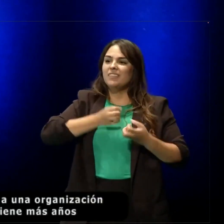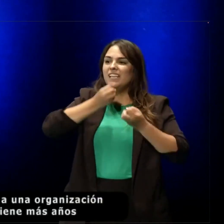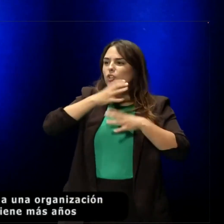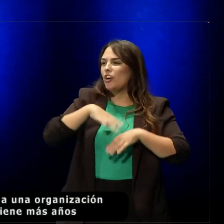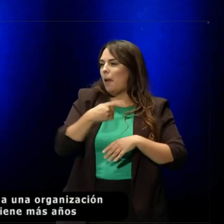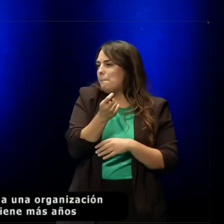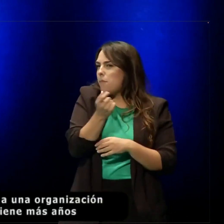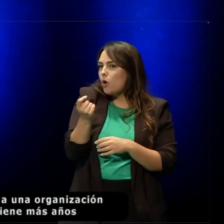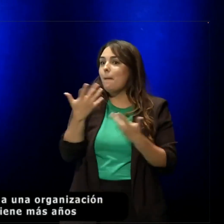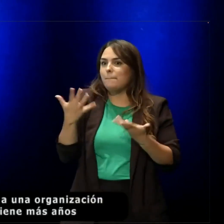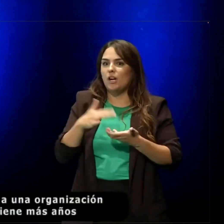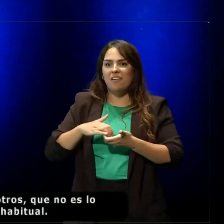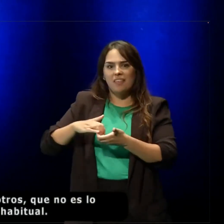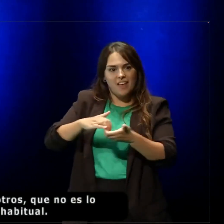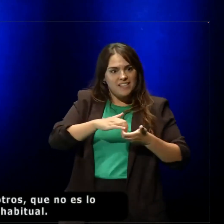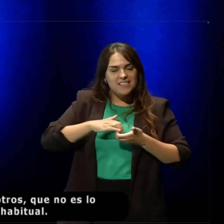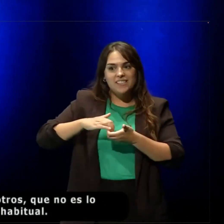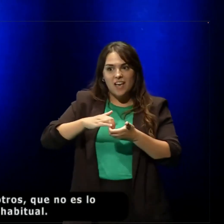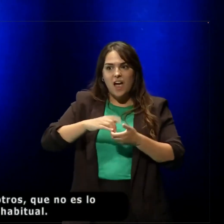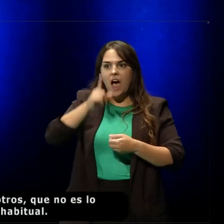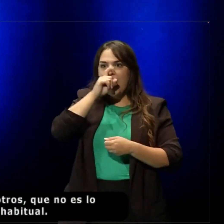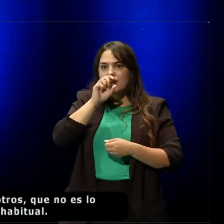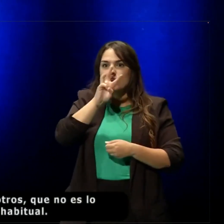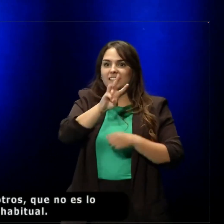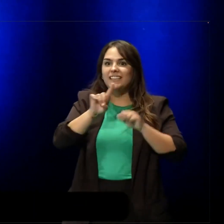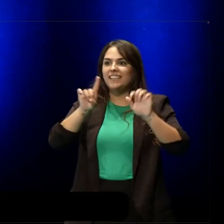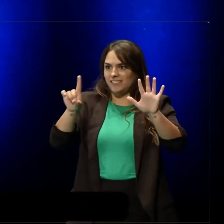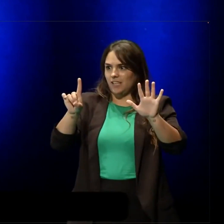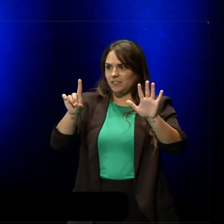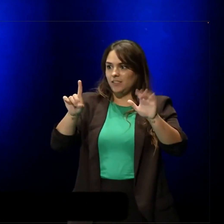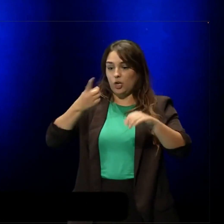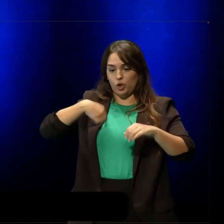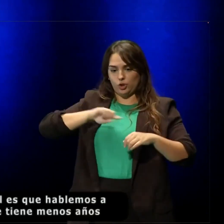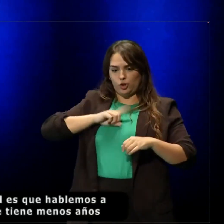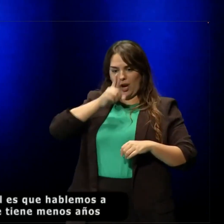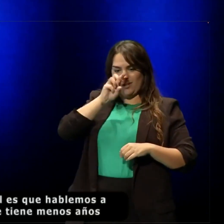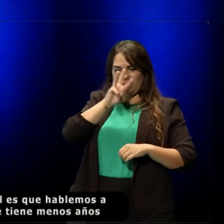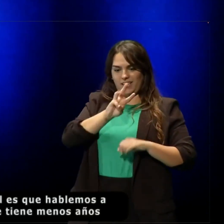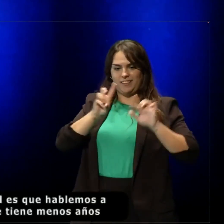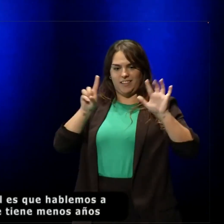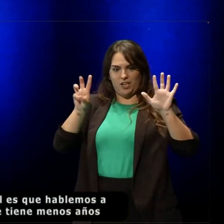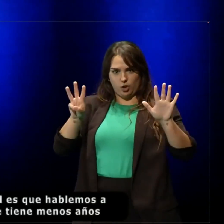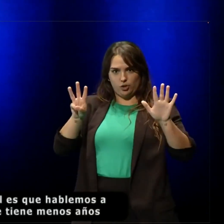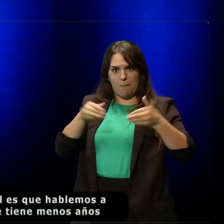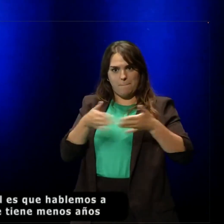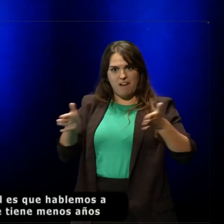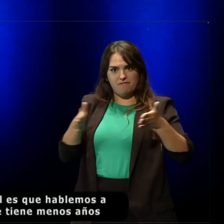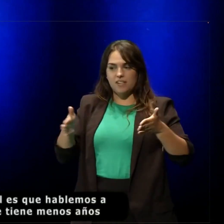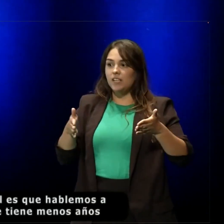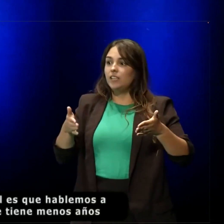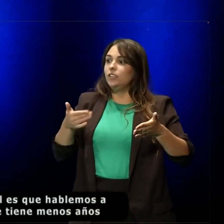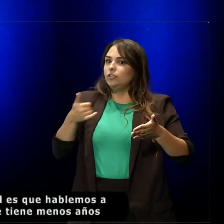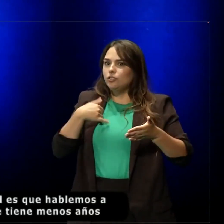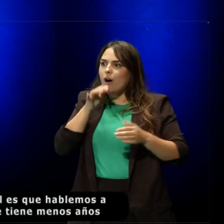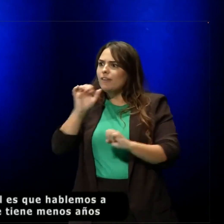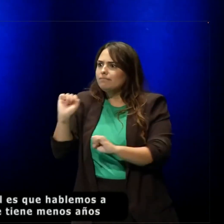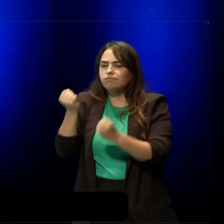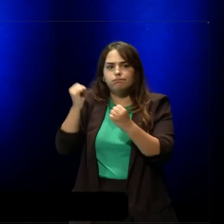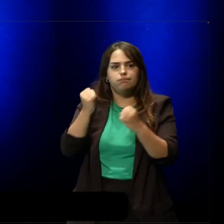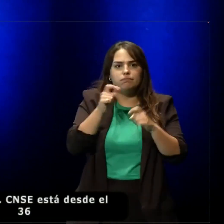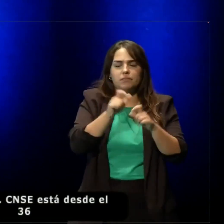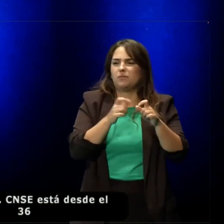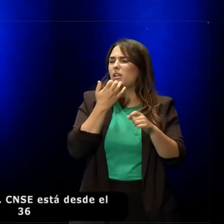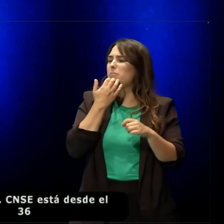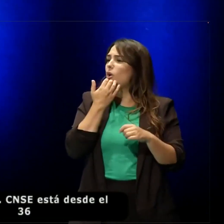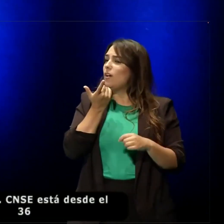pero CENSE está desde el año 36, nosotros del año 38. Bueno, pues hemos tenido que sacar a las personas de las calles, ¿no? Y a los